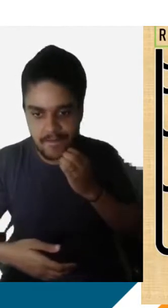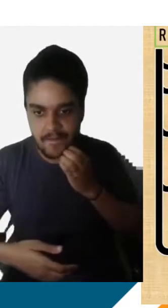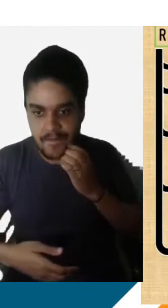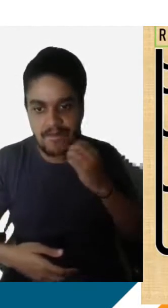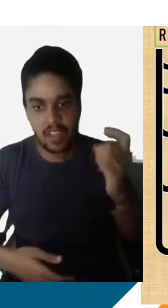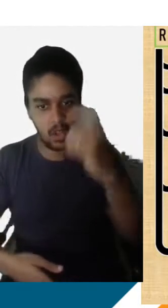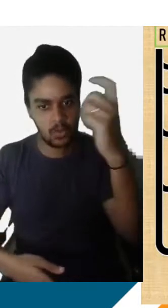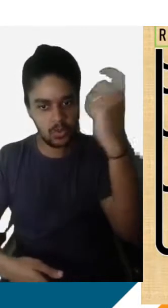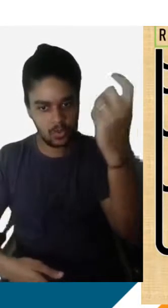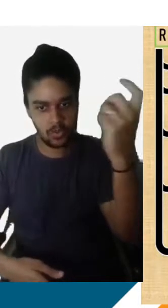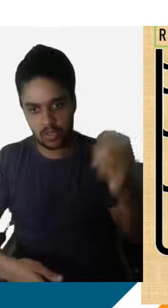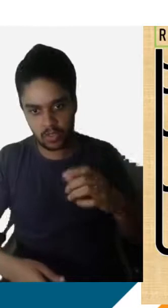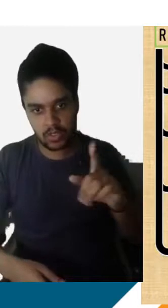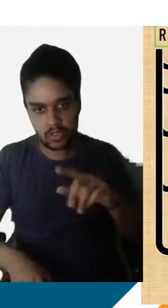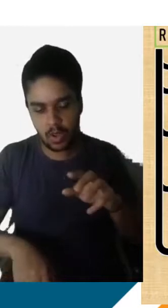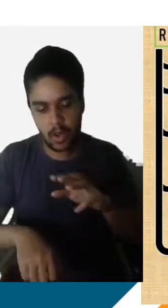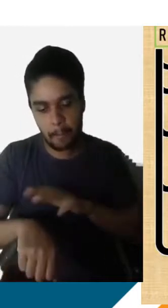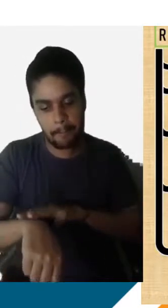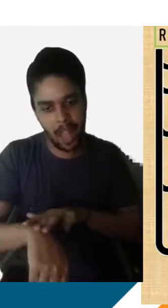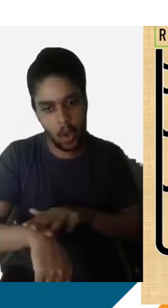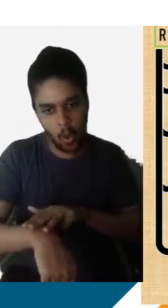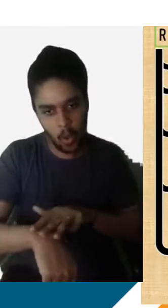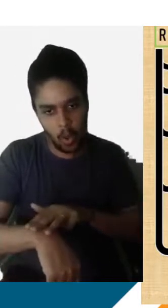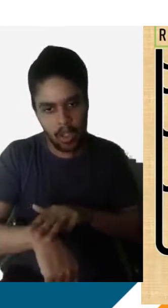de altitude, onde o marrom